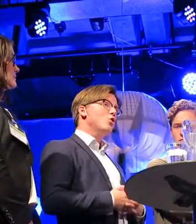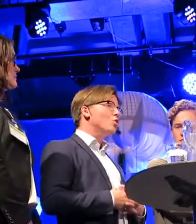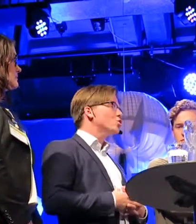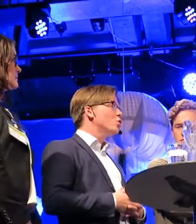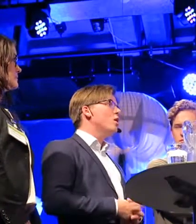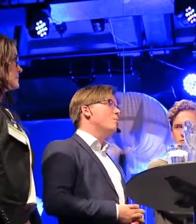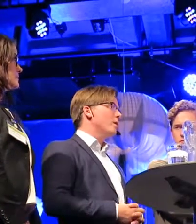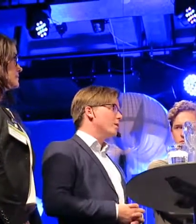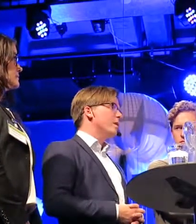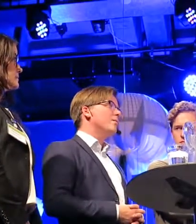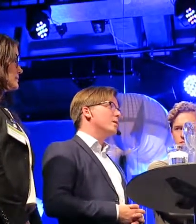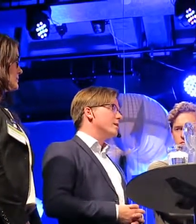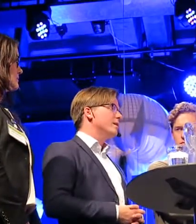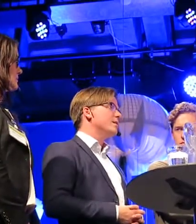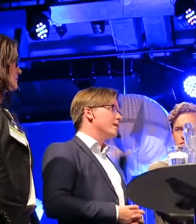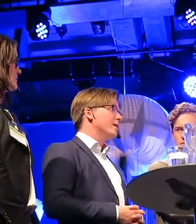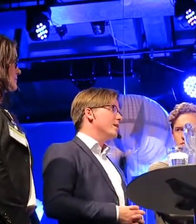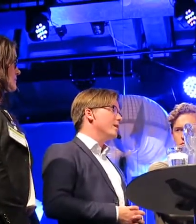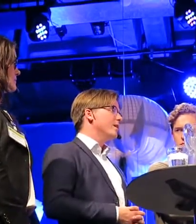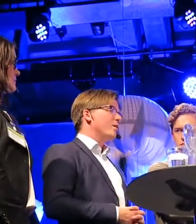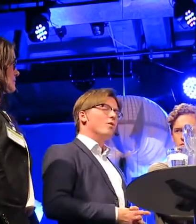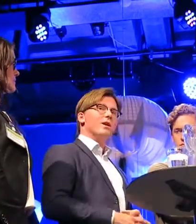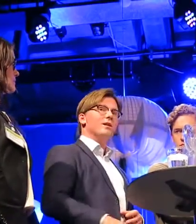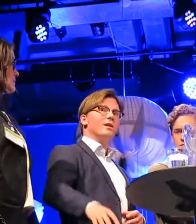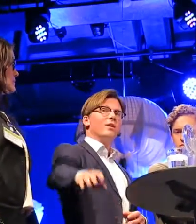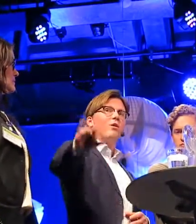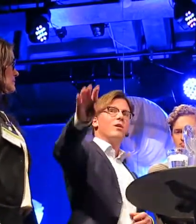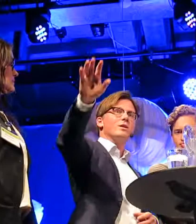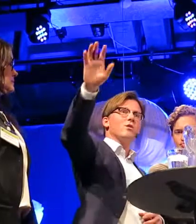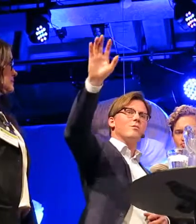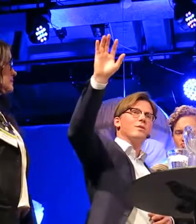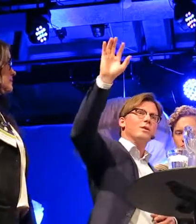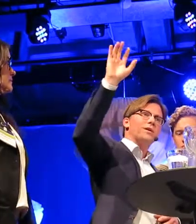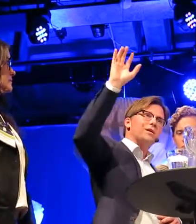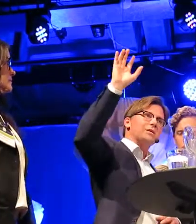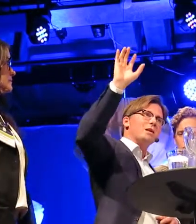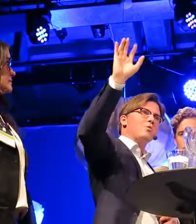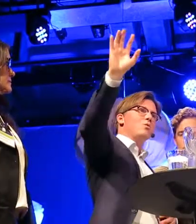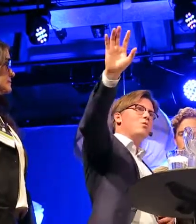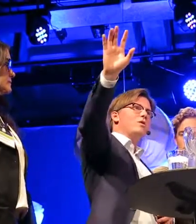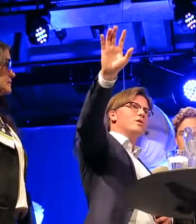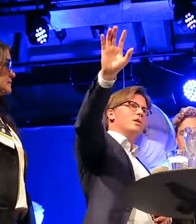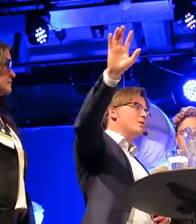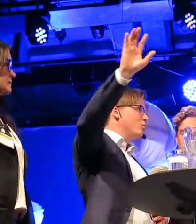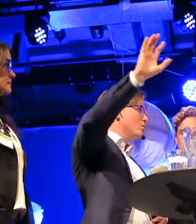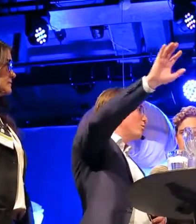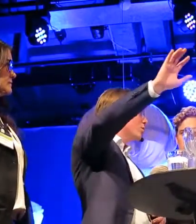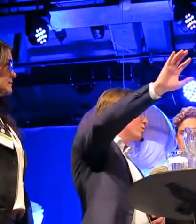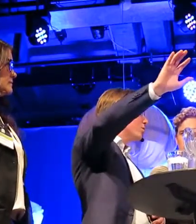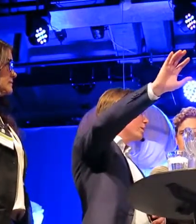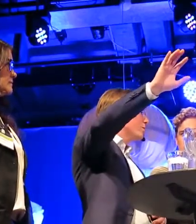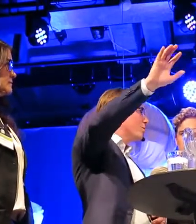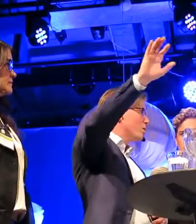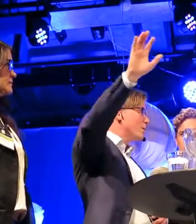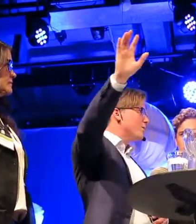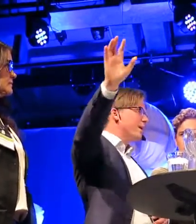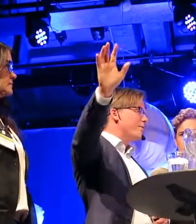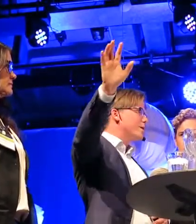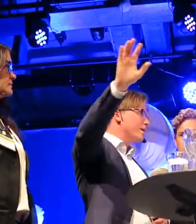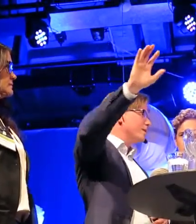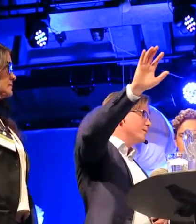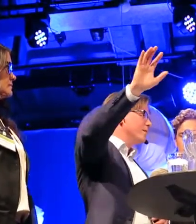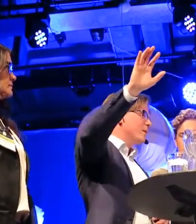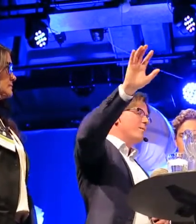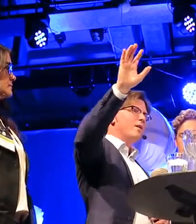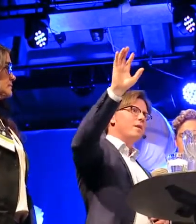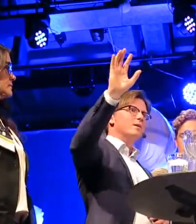Paris. Jag köper när Brasilien säger okej, ni har liksom släppt ut koldioxid, nu är det vår tur, va? Nu har det börjat svänga